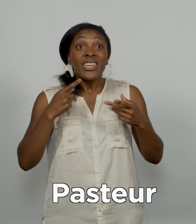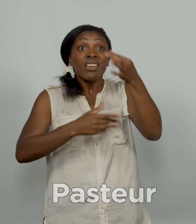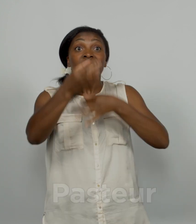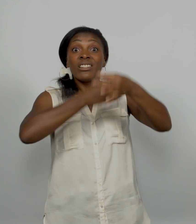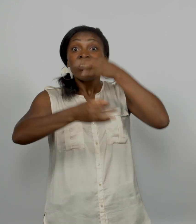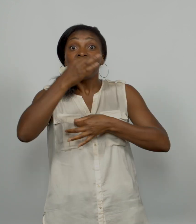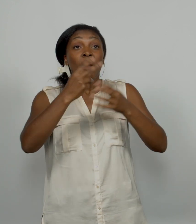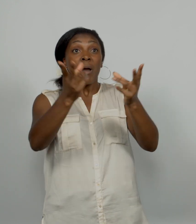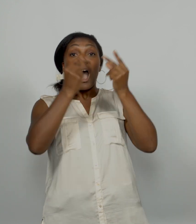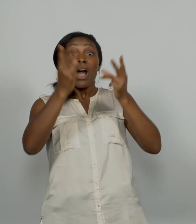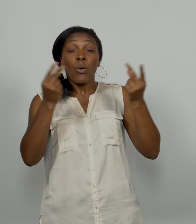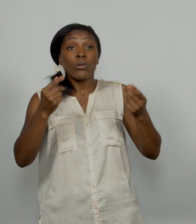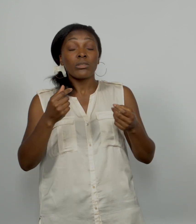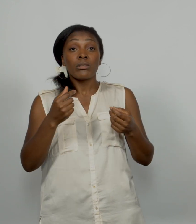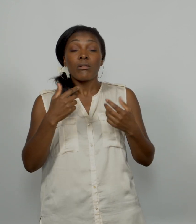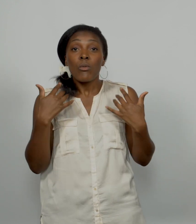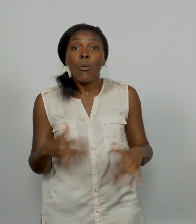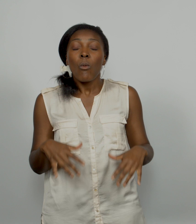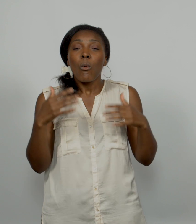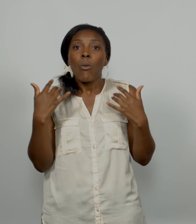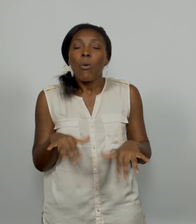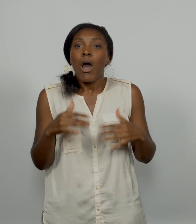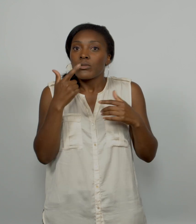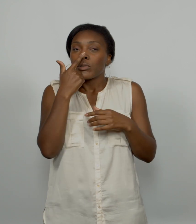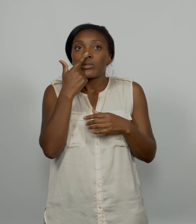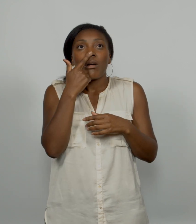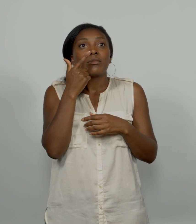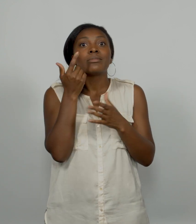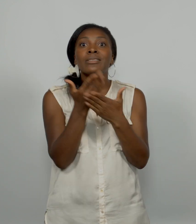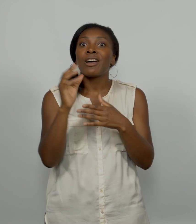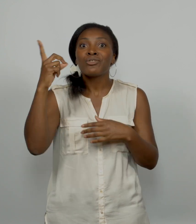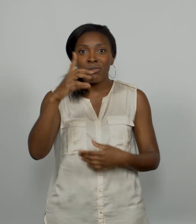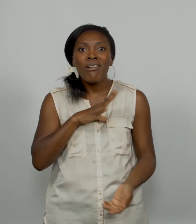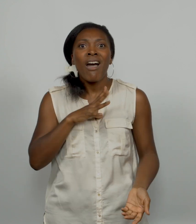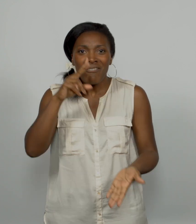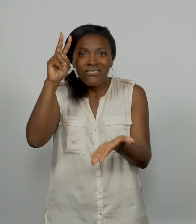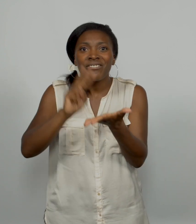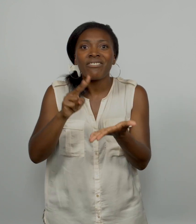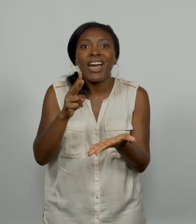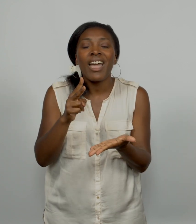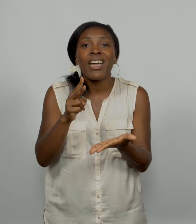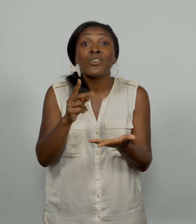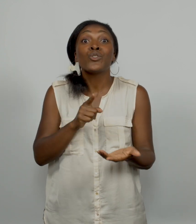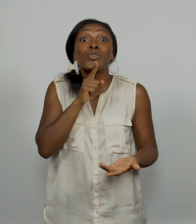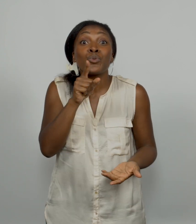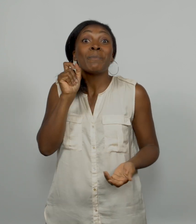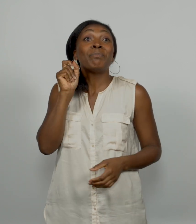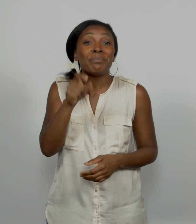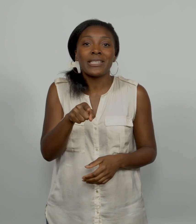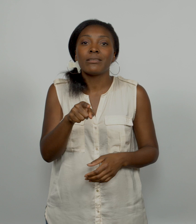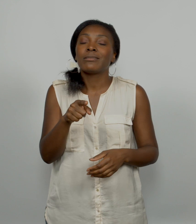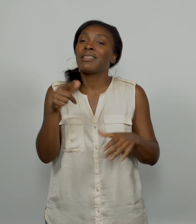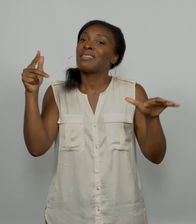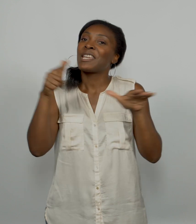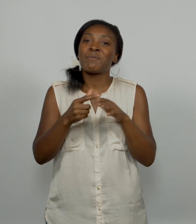J'avais connu dans la drogue l'enfer. Je savais donc au plus profond de moi que Dieu existe. Et ce jour-là, ça a été le